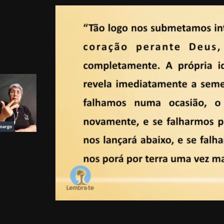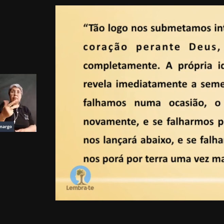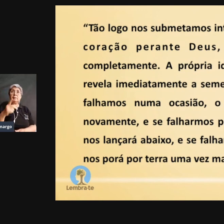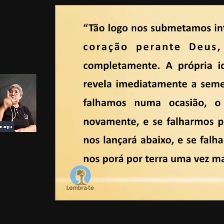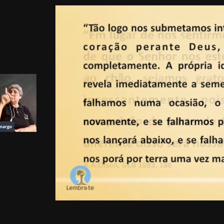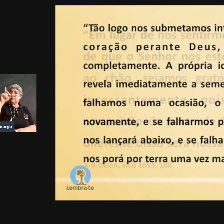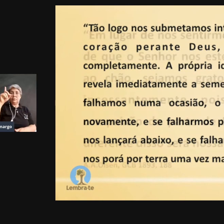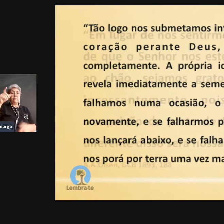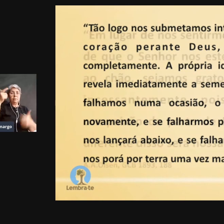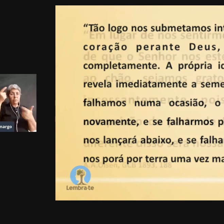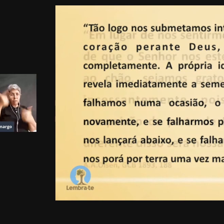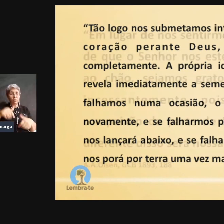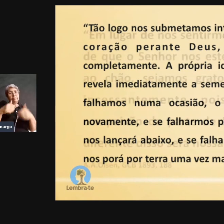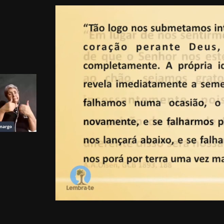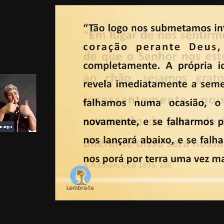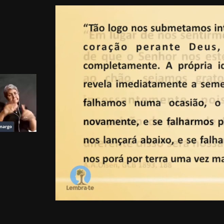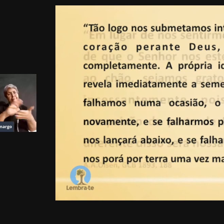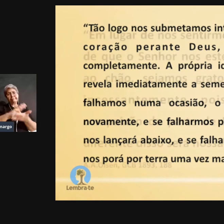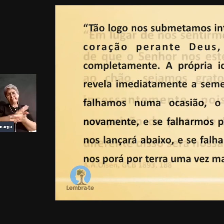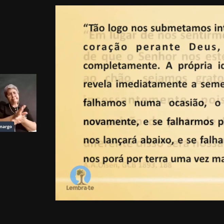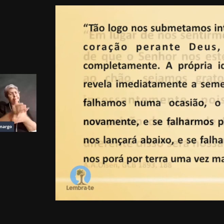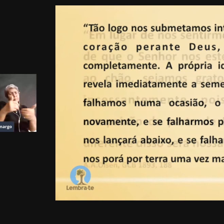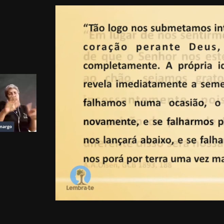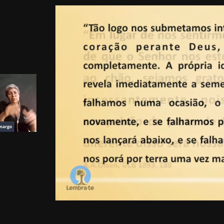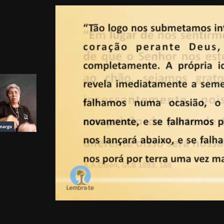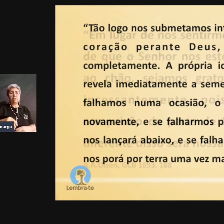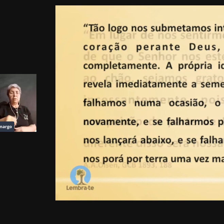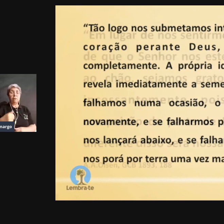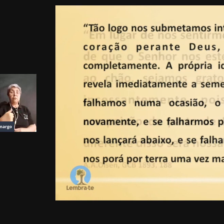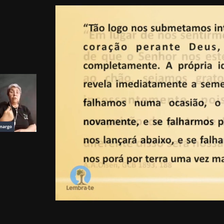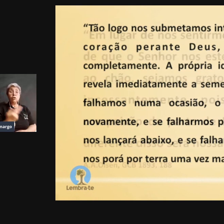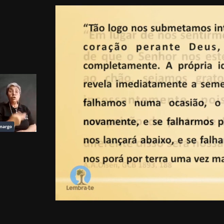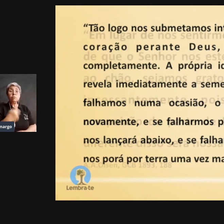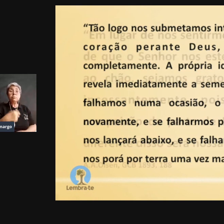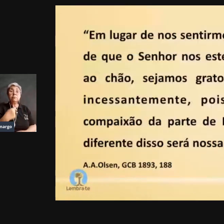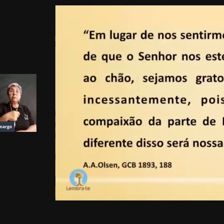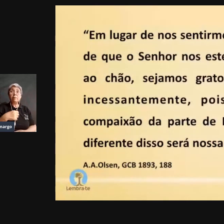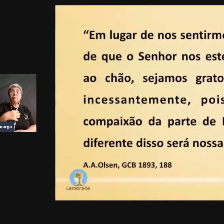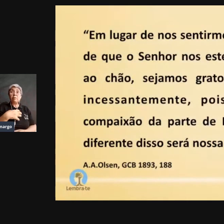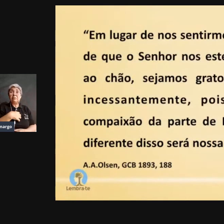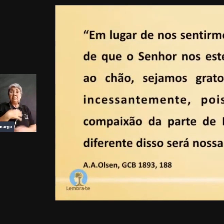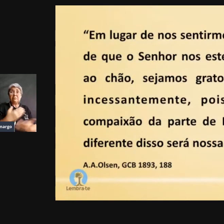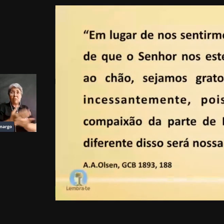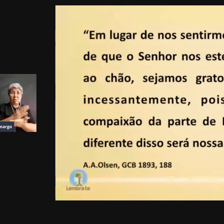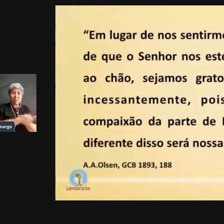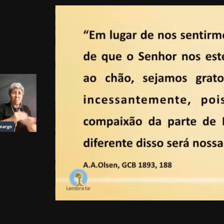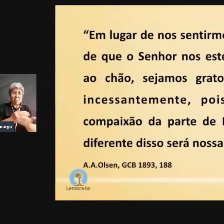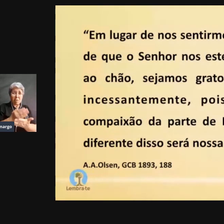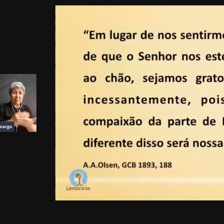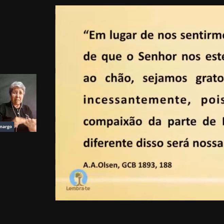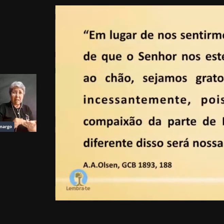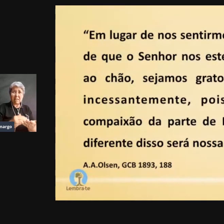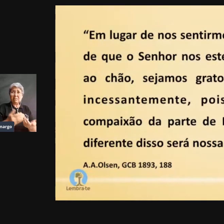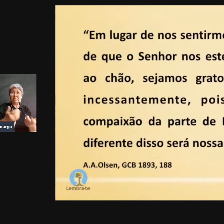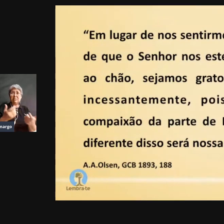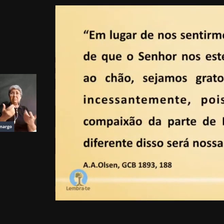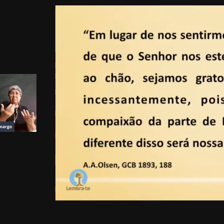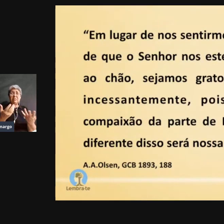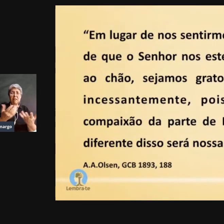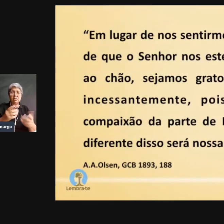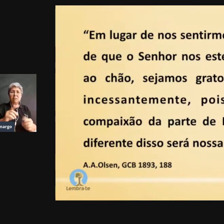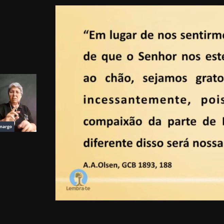vez mais. Em lugar de nos sentirmos incomodados com a ideia de que o Senhor nos esteja repetidamente lançando ao